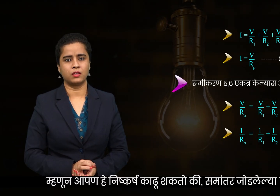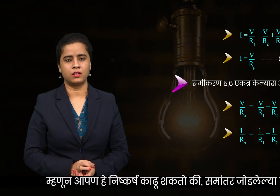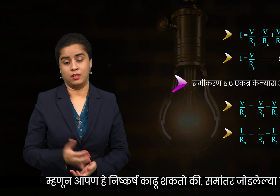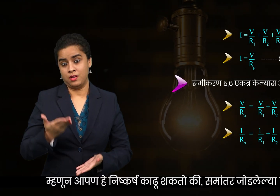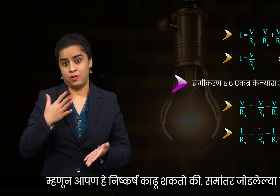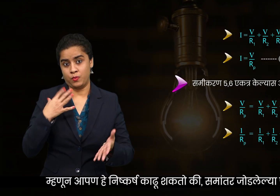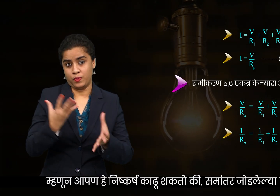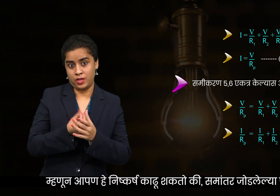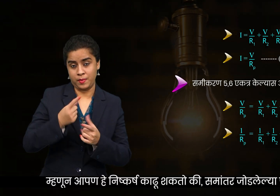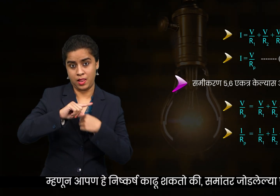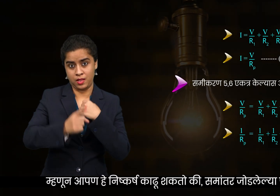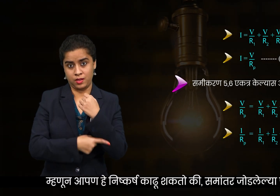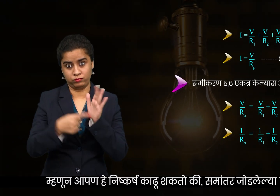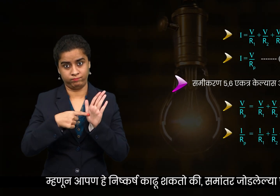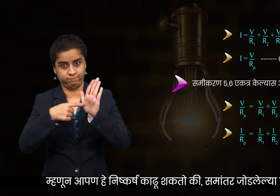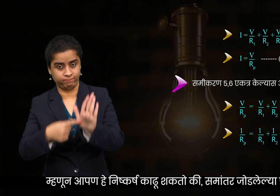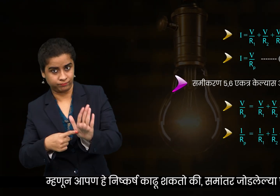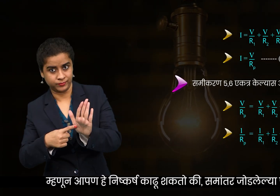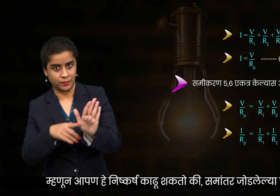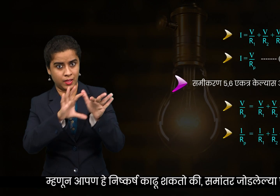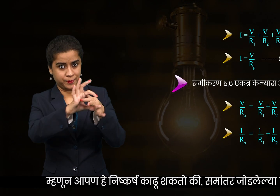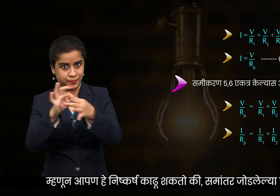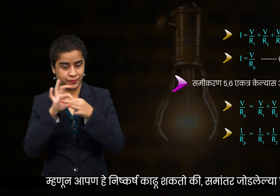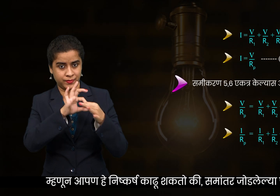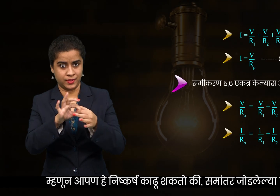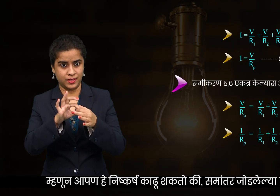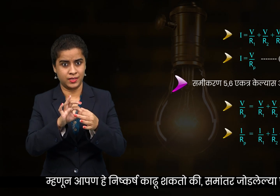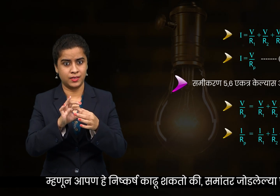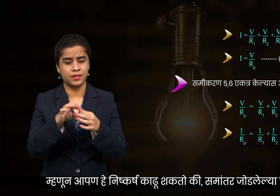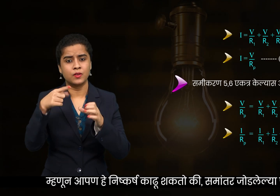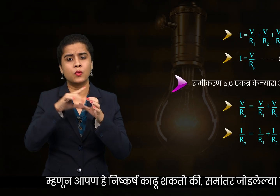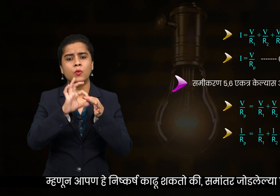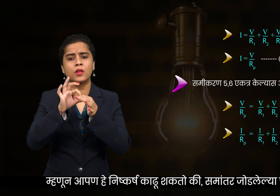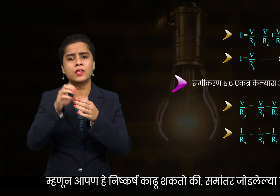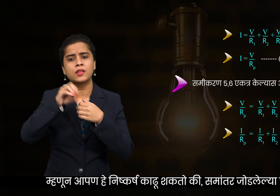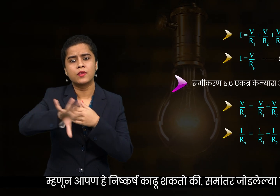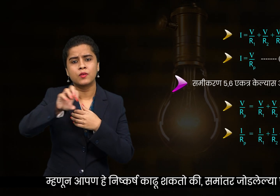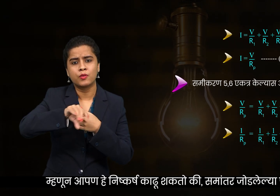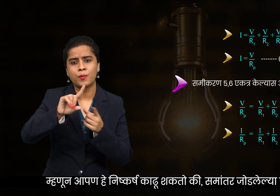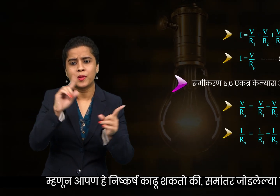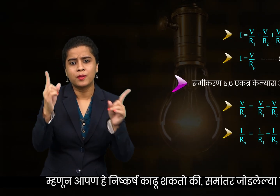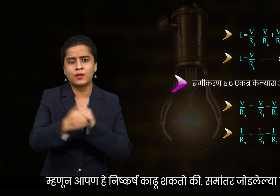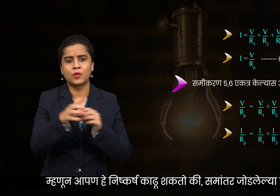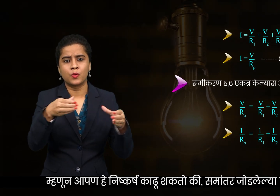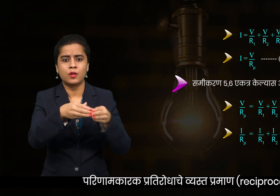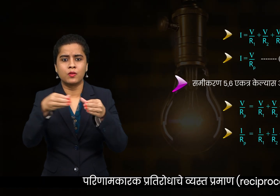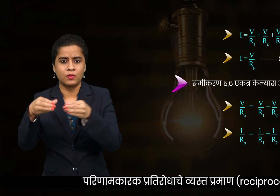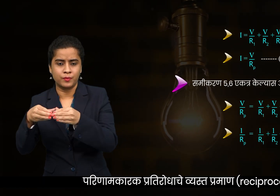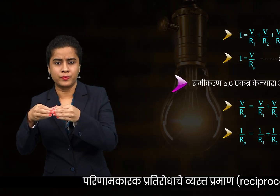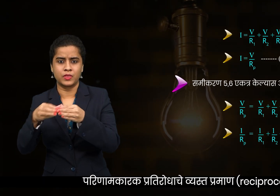म्हणून आपण हे निष्कर्ष काढू शकतो की समांतर जोडलेल्या प्रतिरोधकांचे